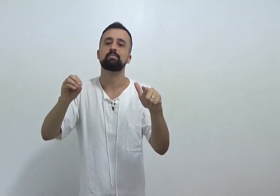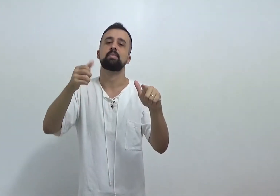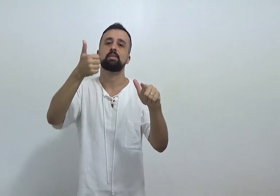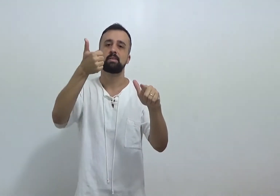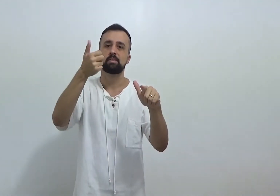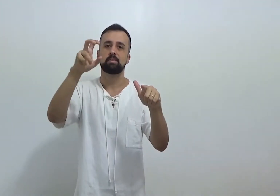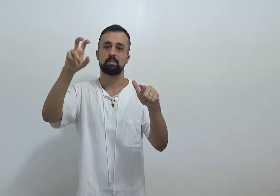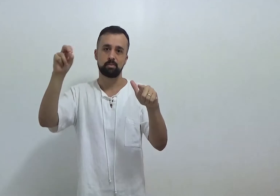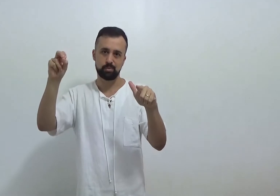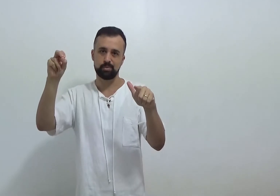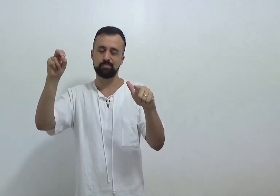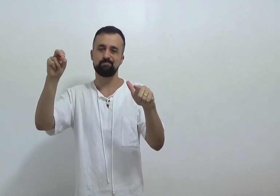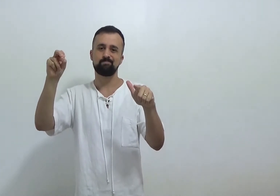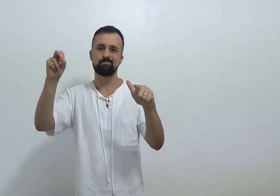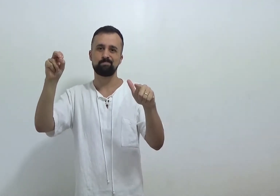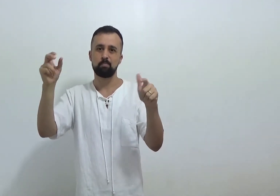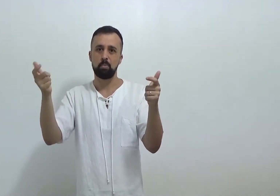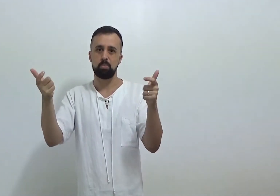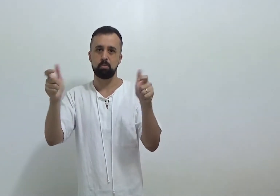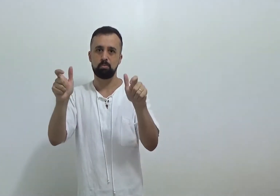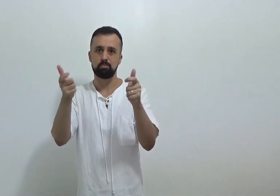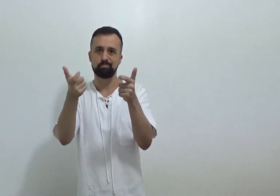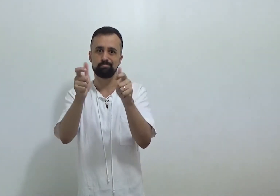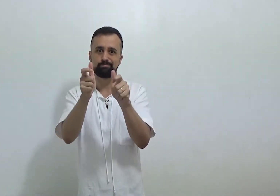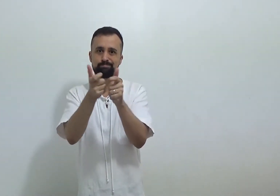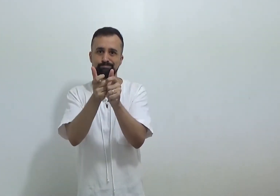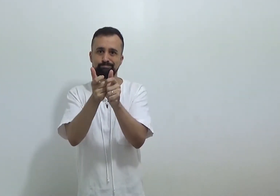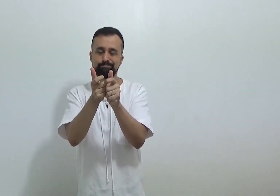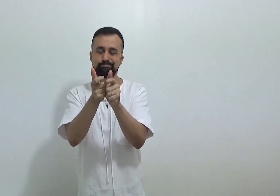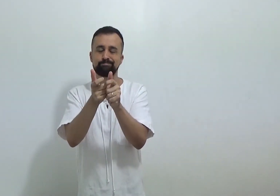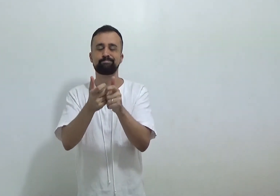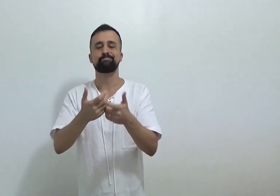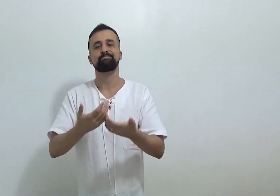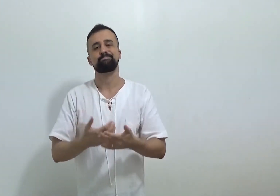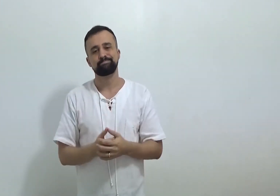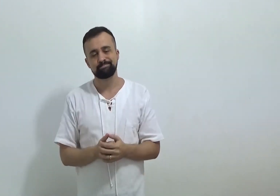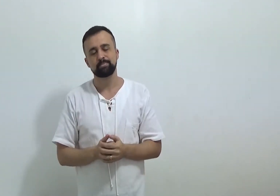240 etnias e 150 línguas.